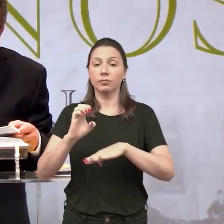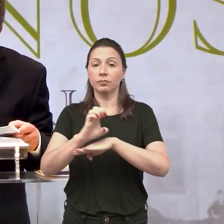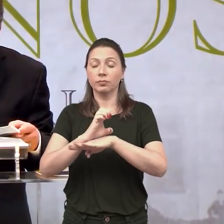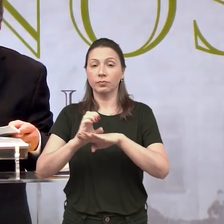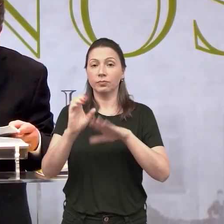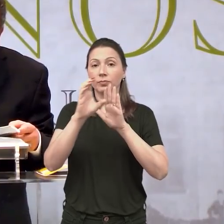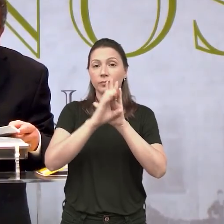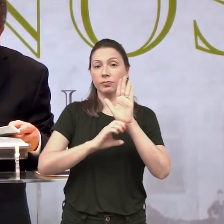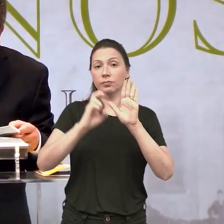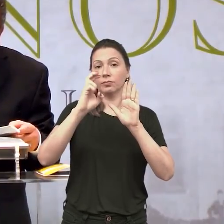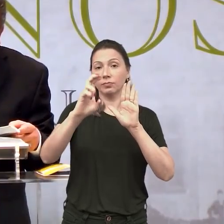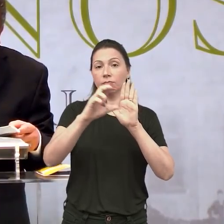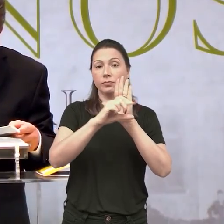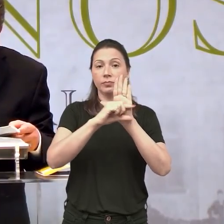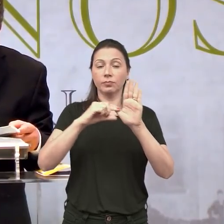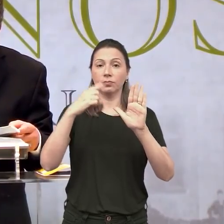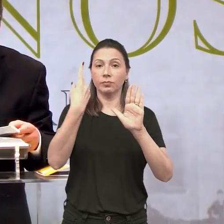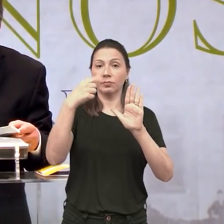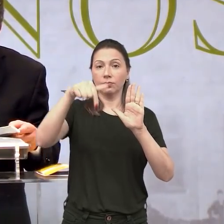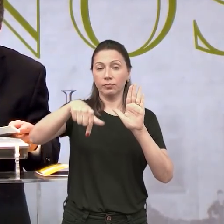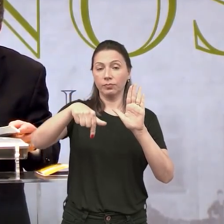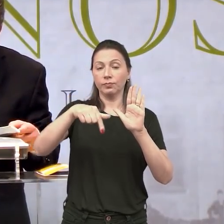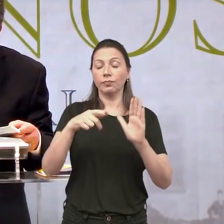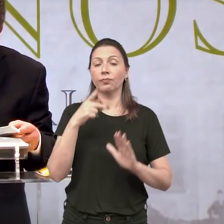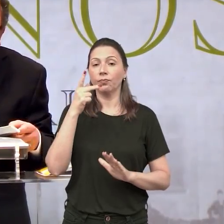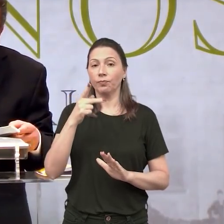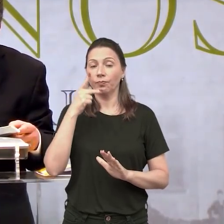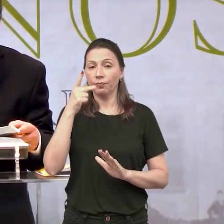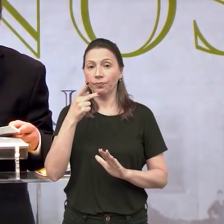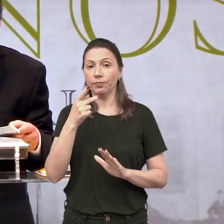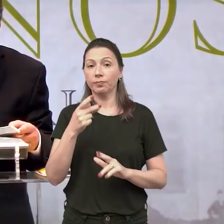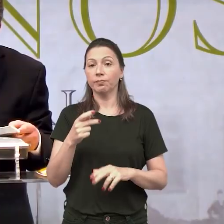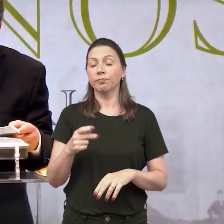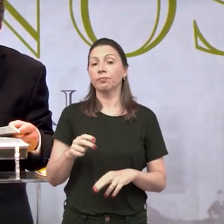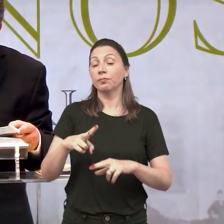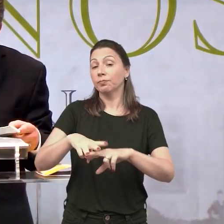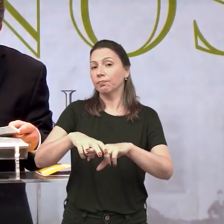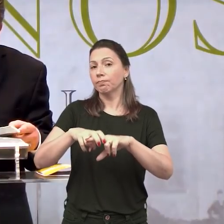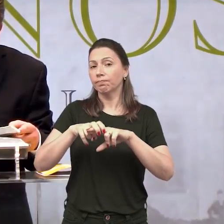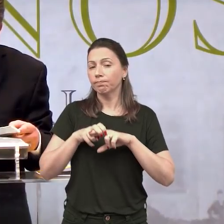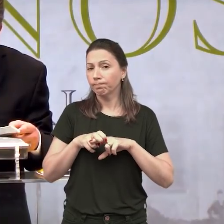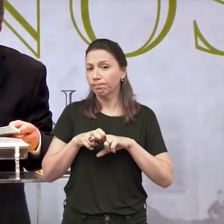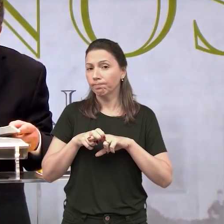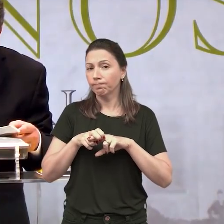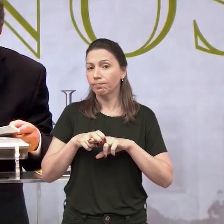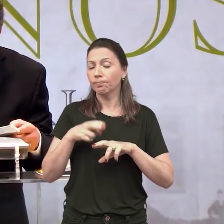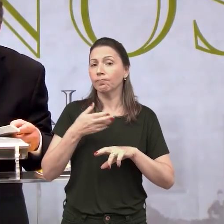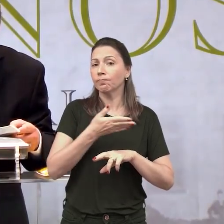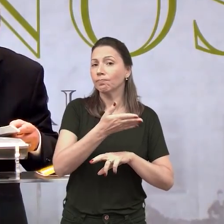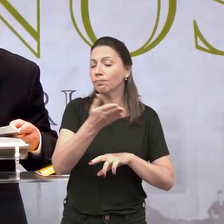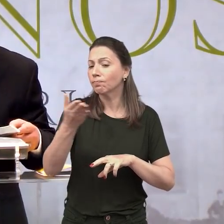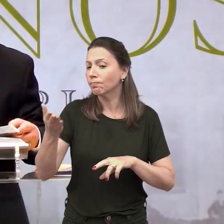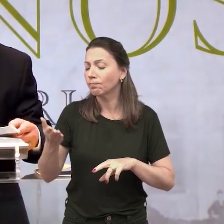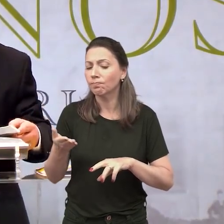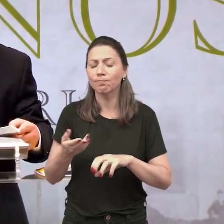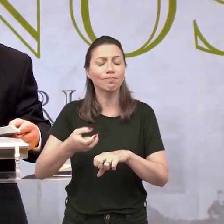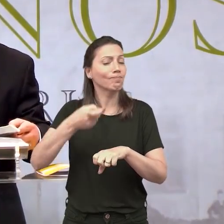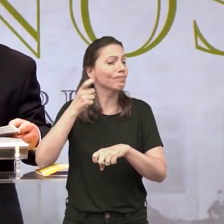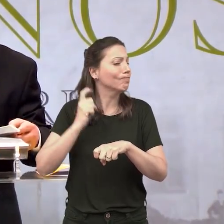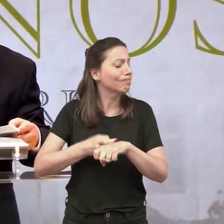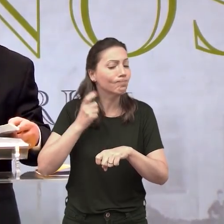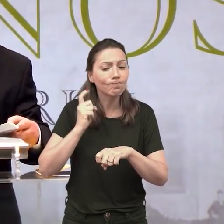Efésios 5, 17. Diz assim: por esta razão, não vos torneis